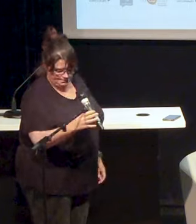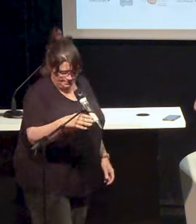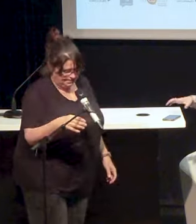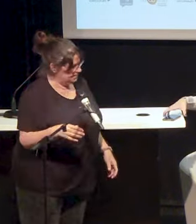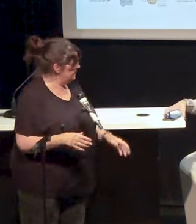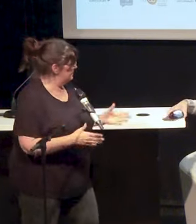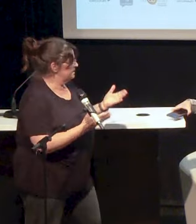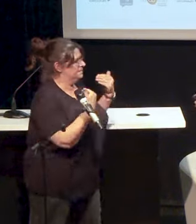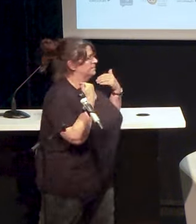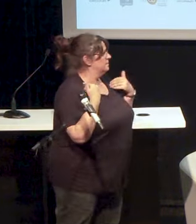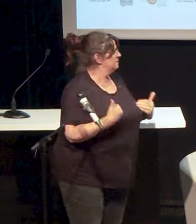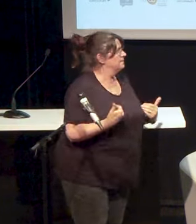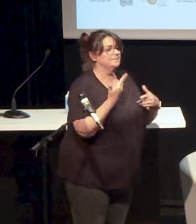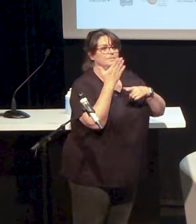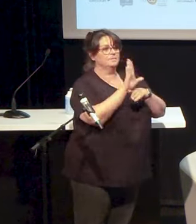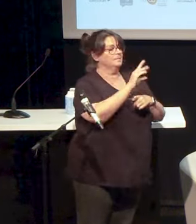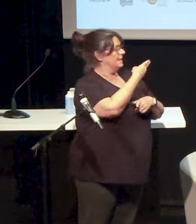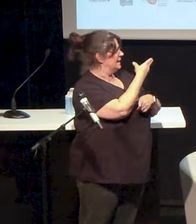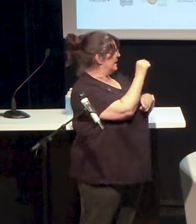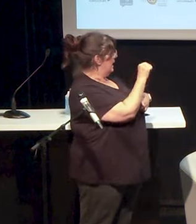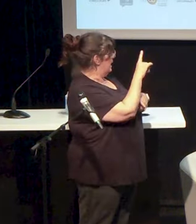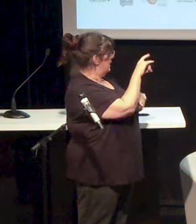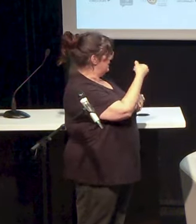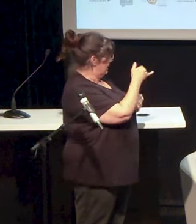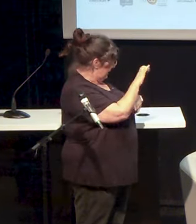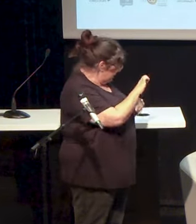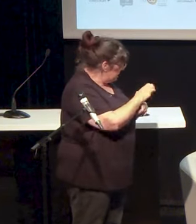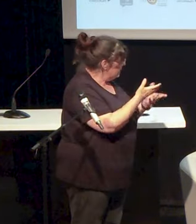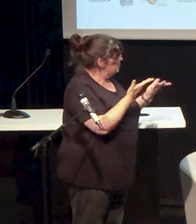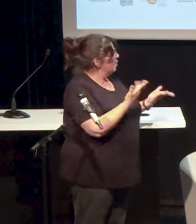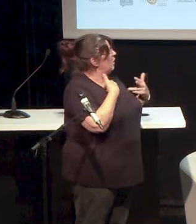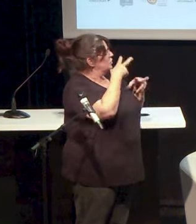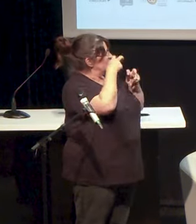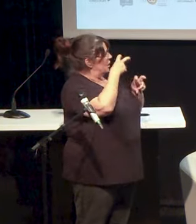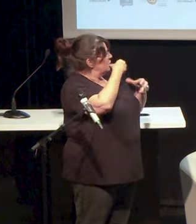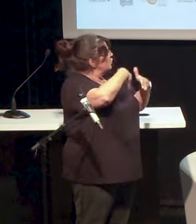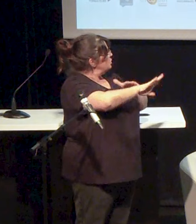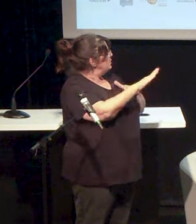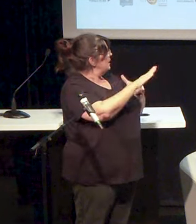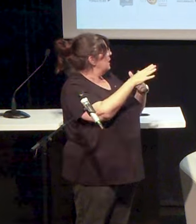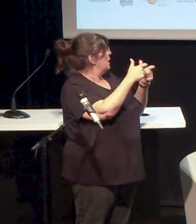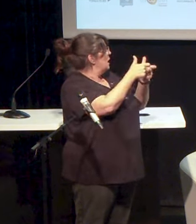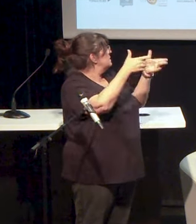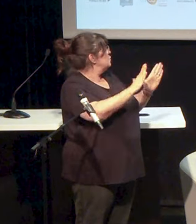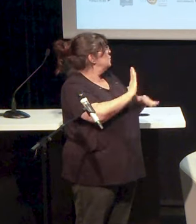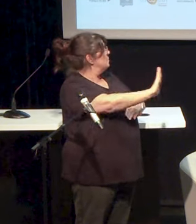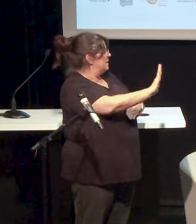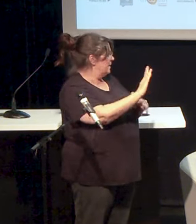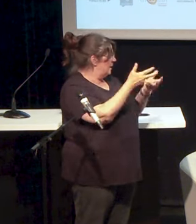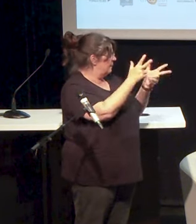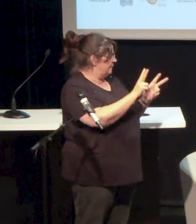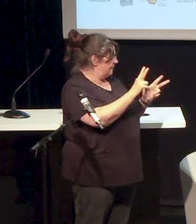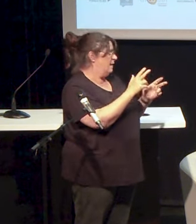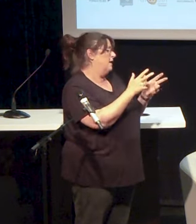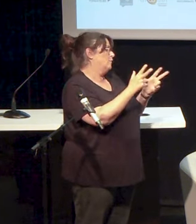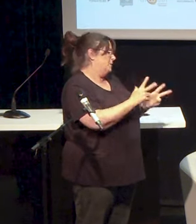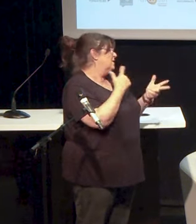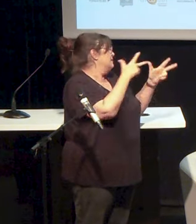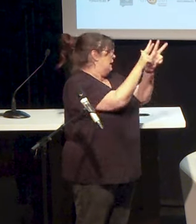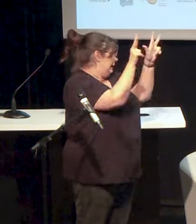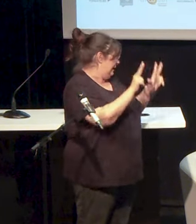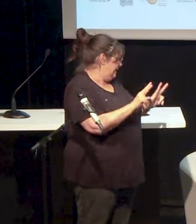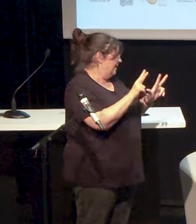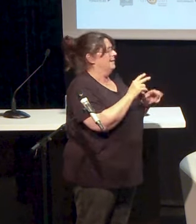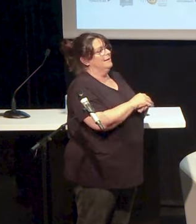Alors, moi je m'appelle Nadine Vigouroux, donc je suis chercheure dans un institut en informatique qui est l'IRIT, l'Institut de